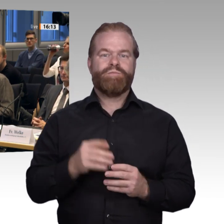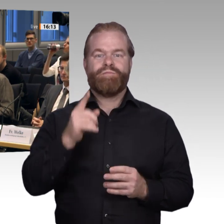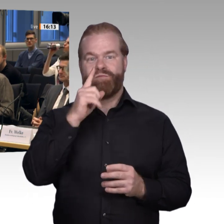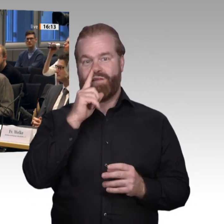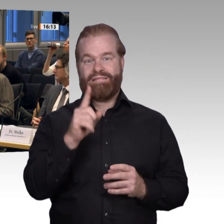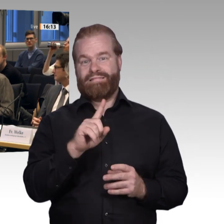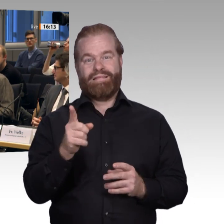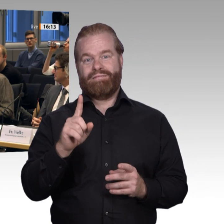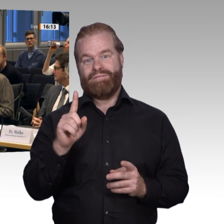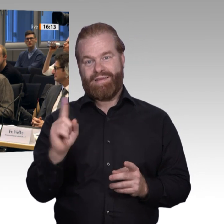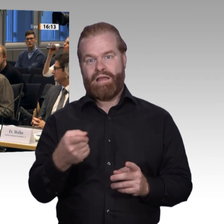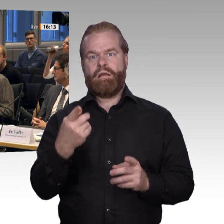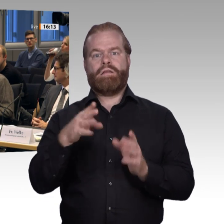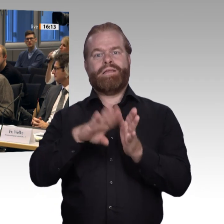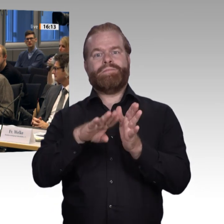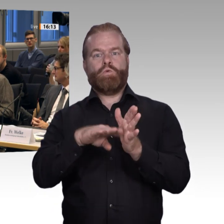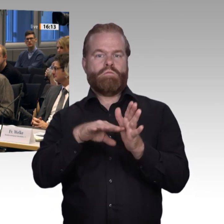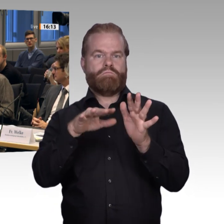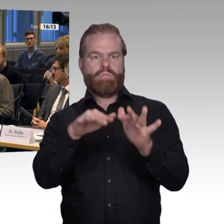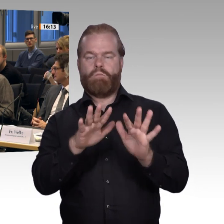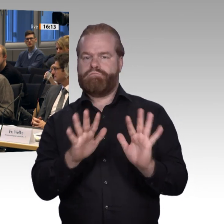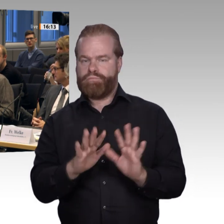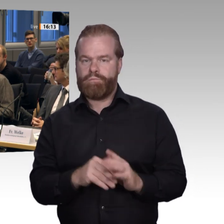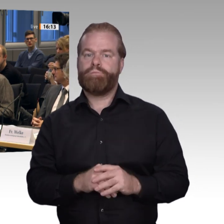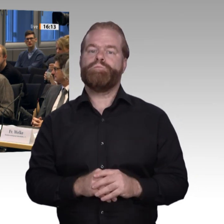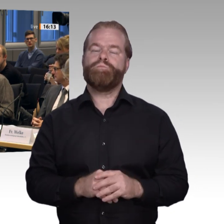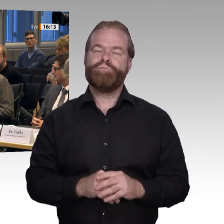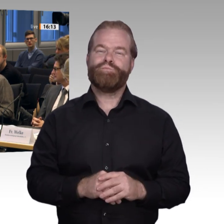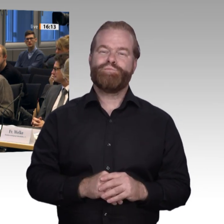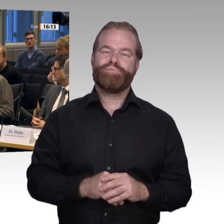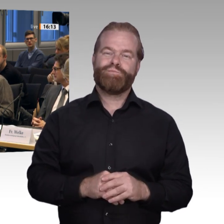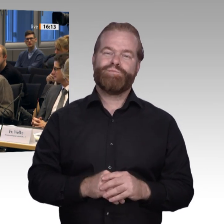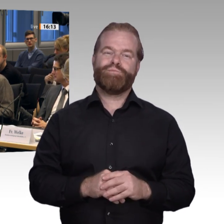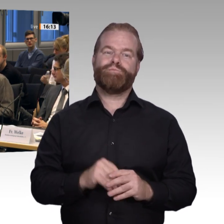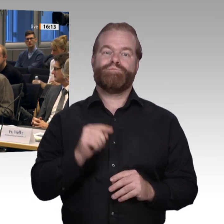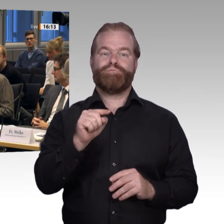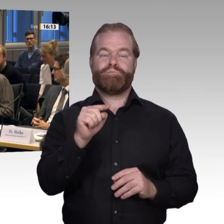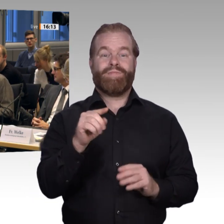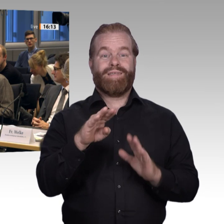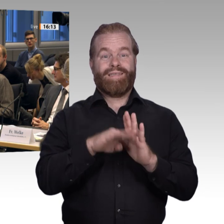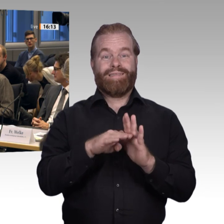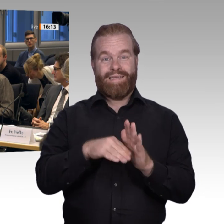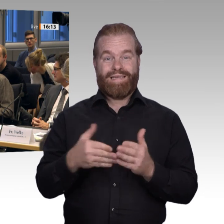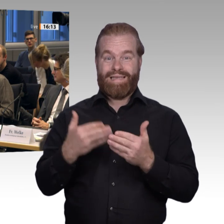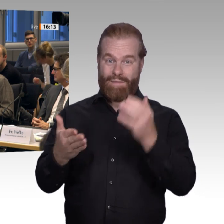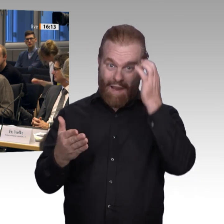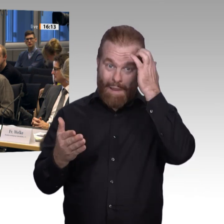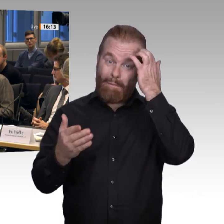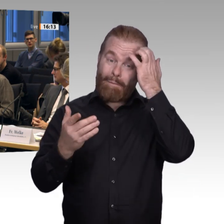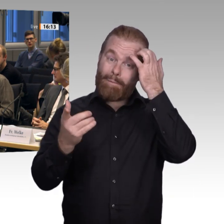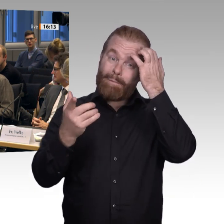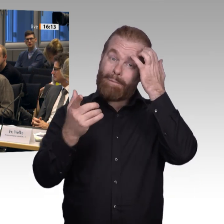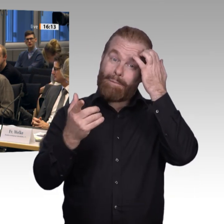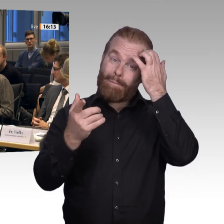anbietet, dann möge er doch bitte eine einheitliche Einkommensgrenze, und zwar für alle, für Angehörige, für